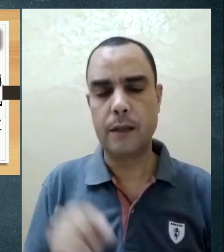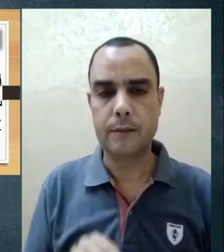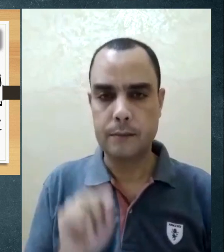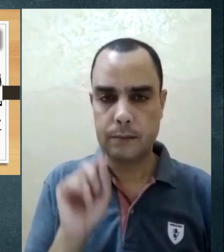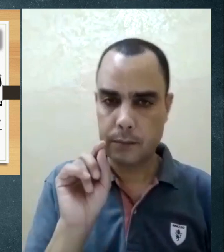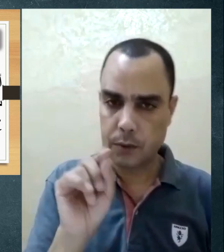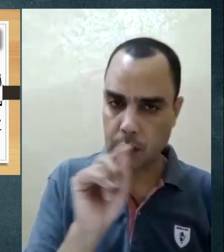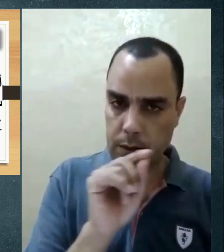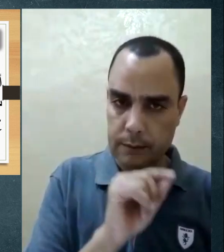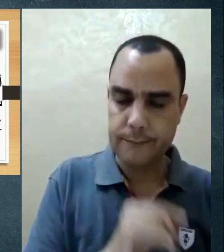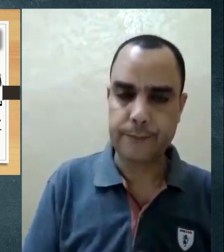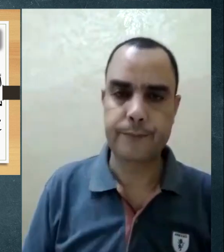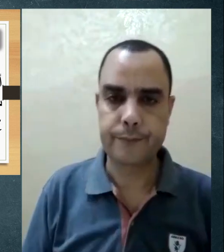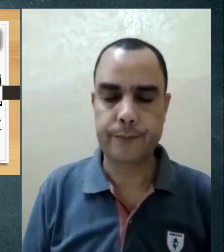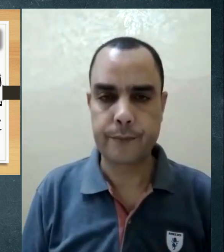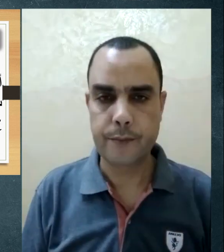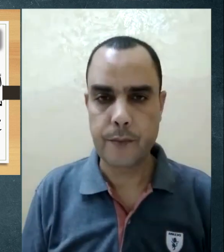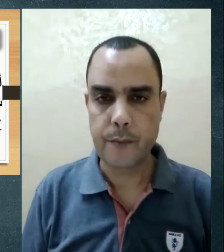هو نقط.